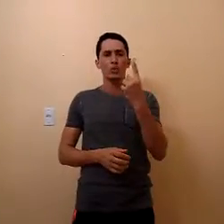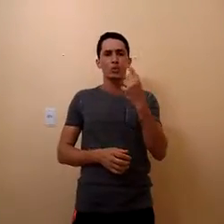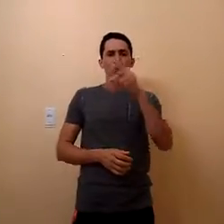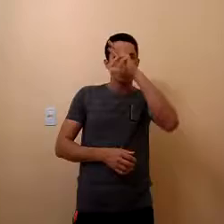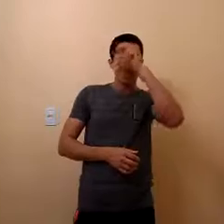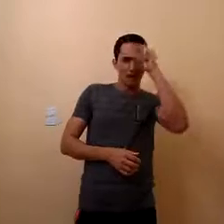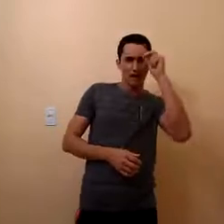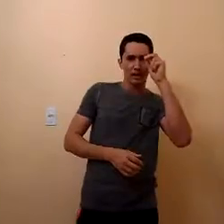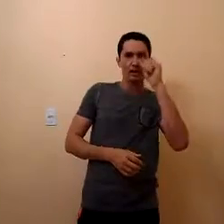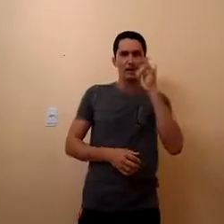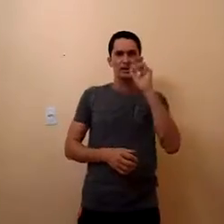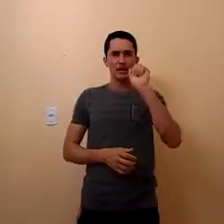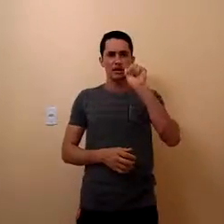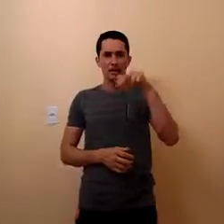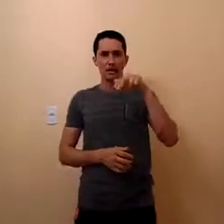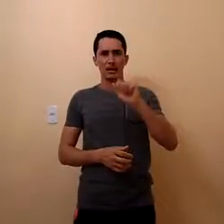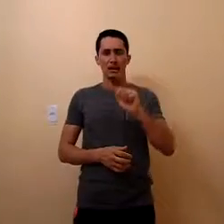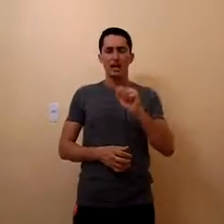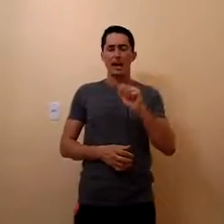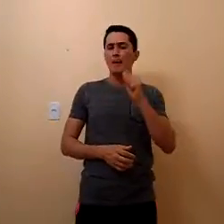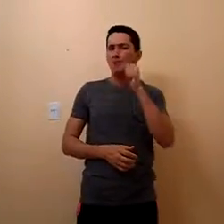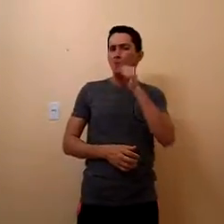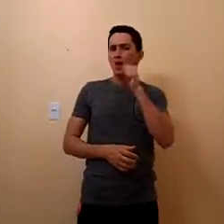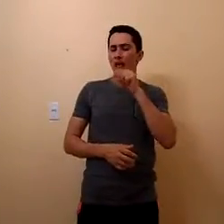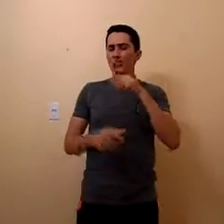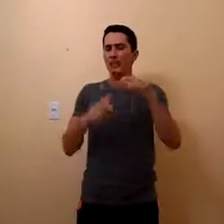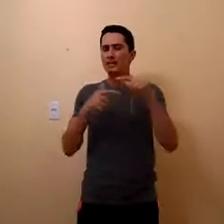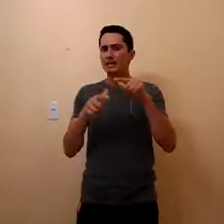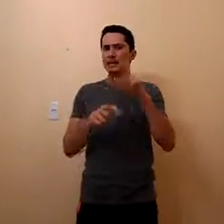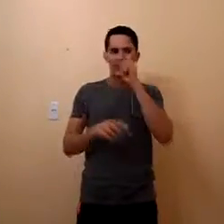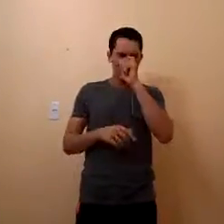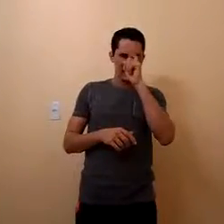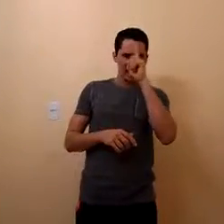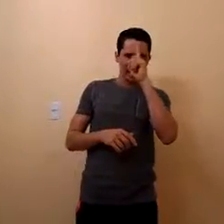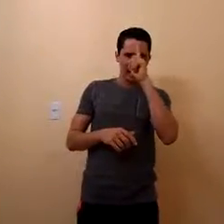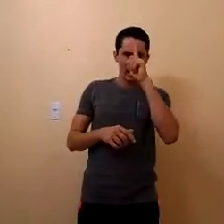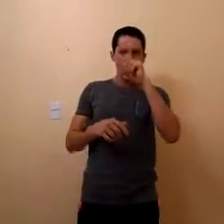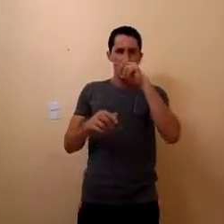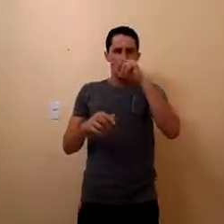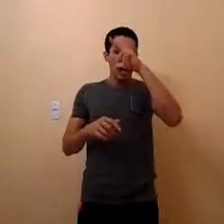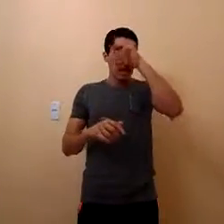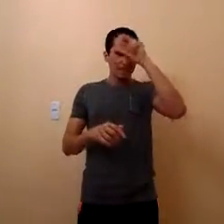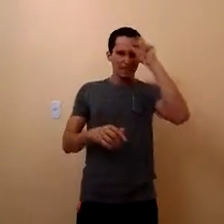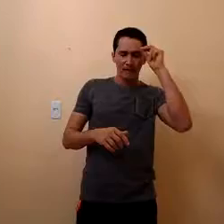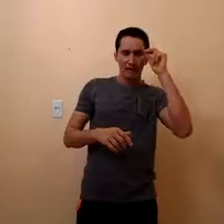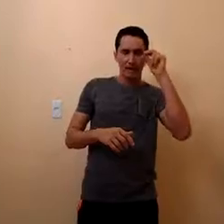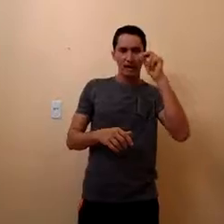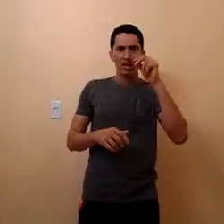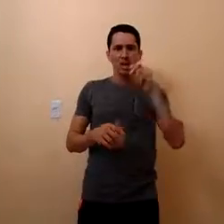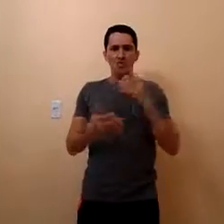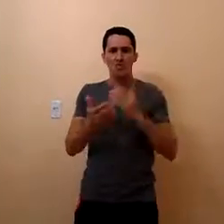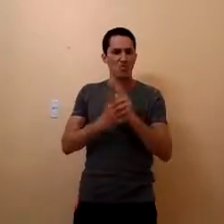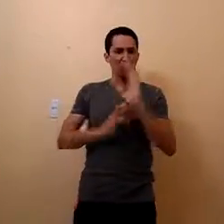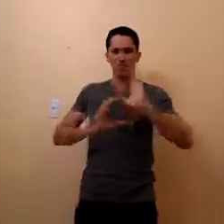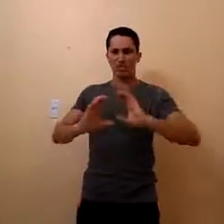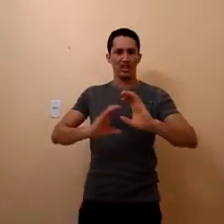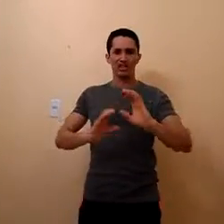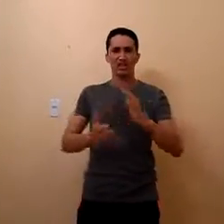Iana Coelho Alvarenga. Ela chegou a trabalhar como médica para a prefeitura, mesmo sem ter feito o concurso, e não ia ter o